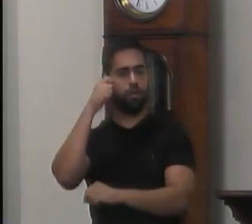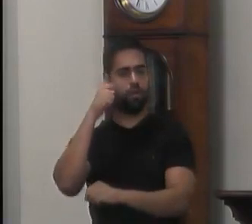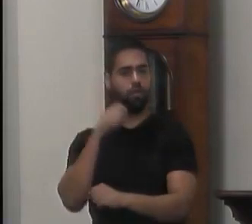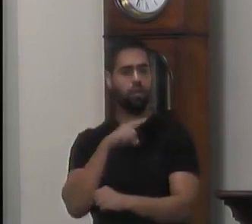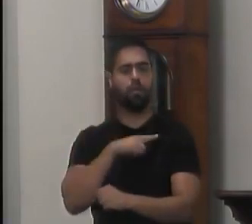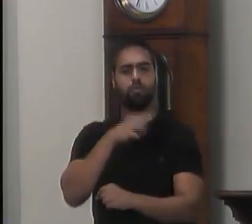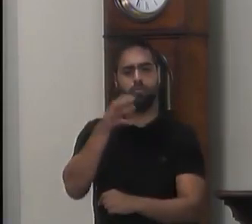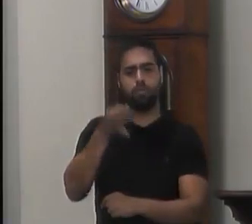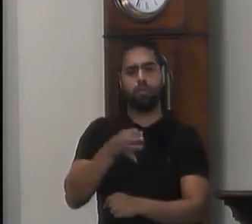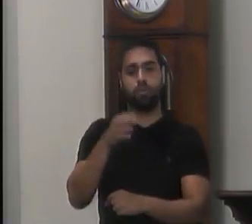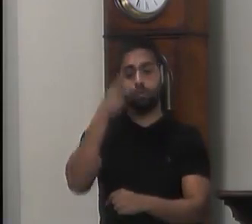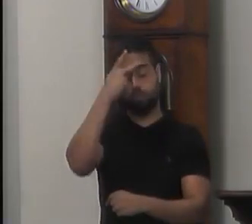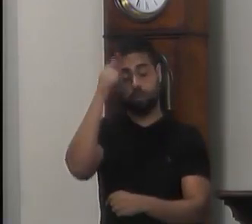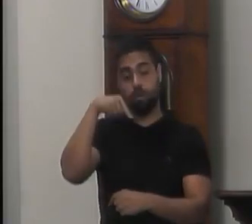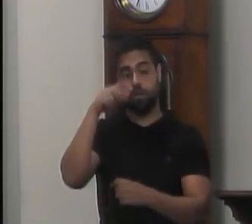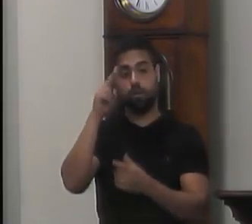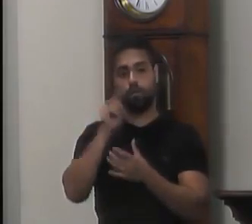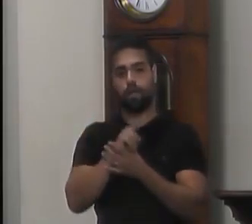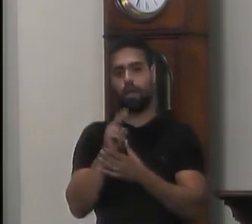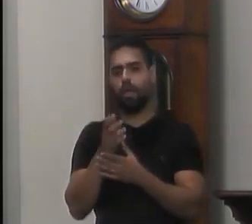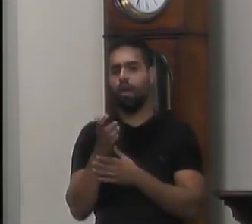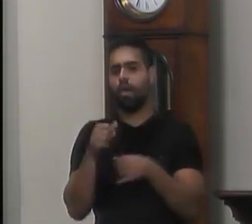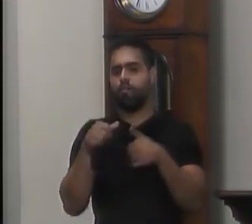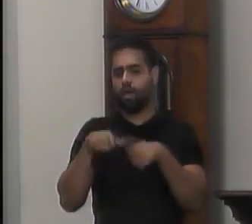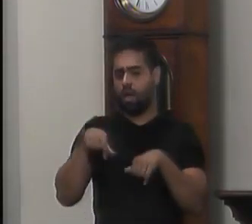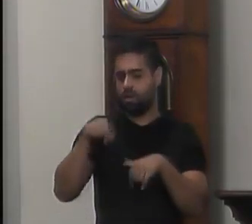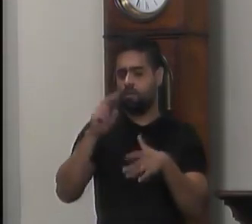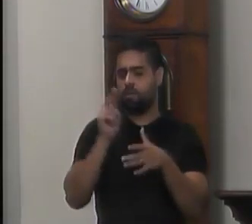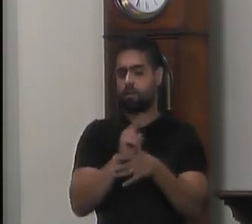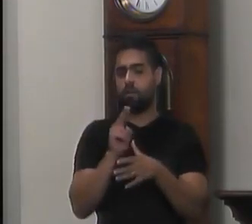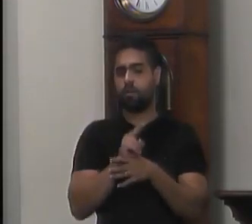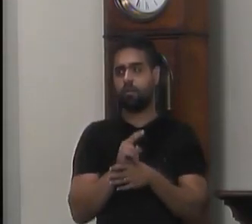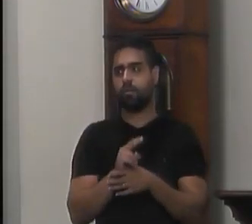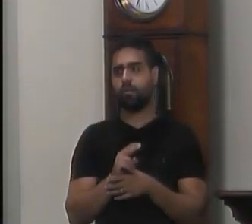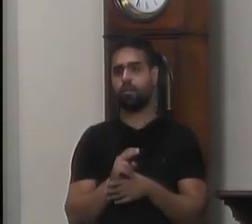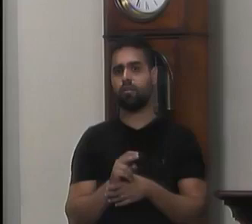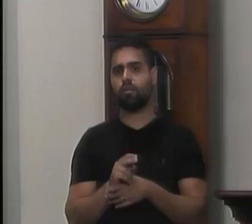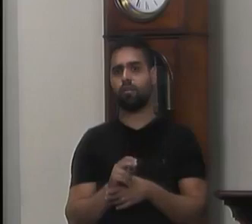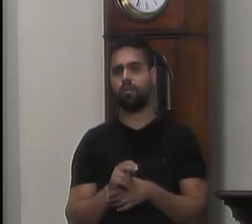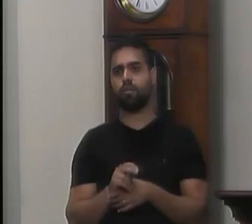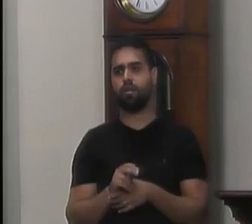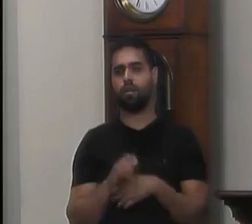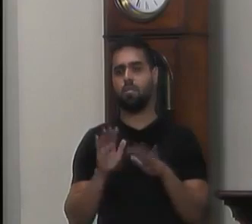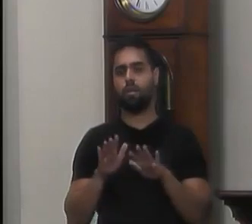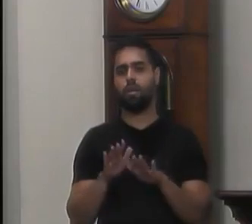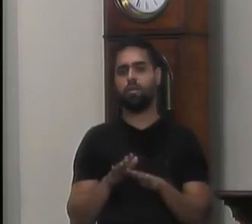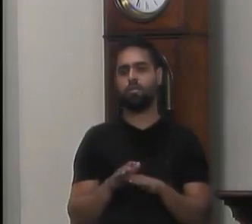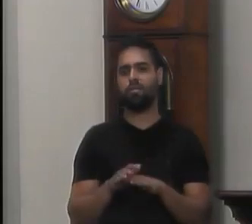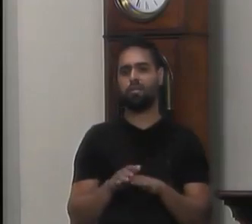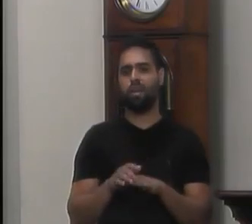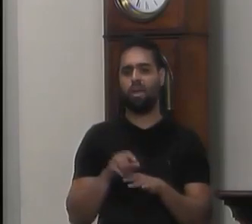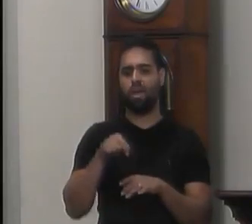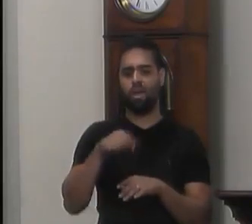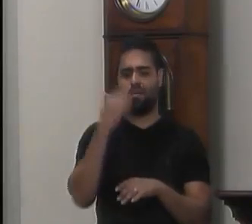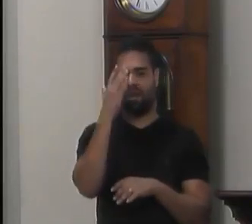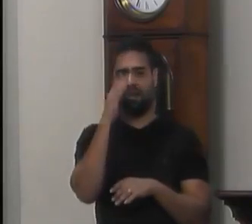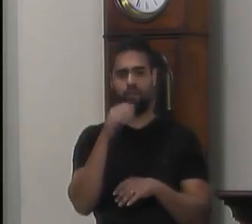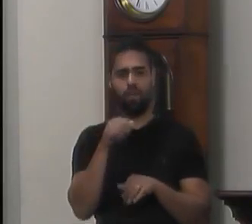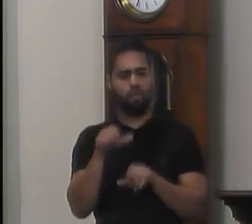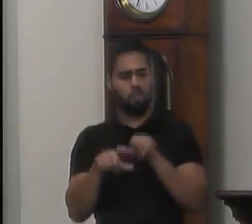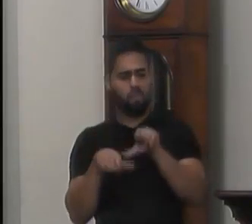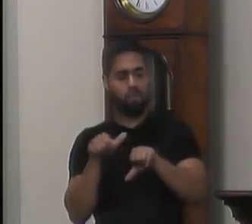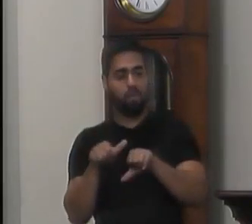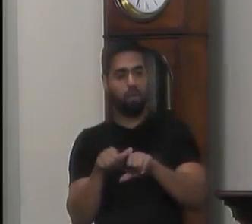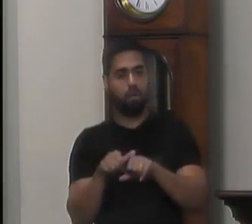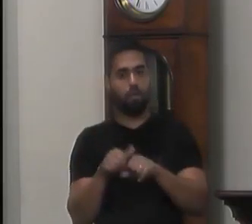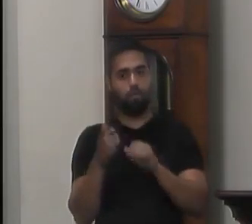certeza que os nossos valencianos querem ficar na nossa cidade, mas a tocada do carnaval mudou muito. Eu vou dar os